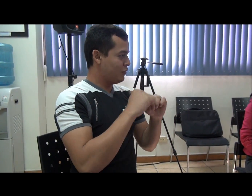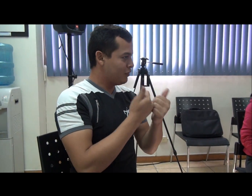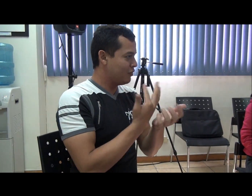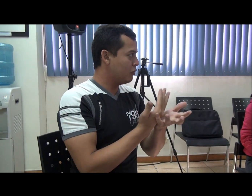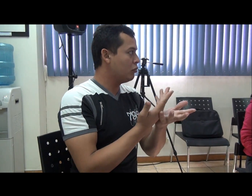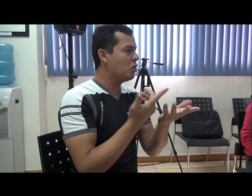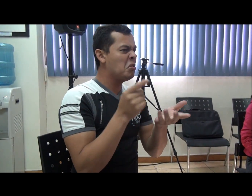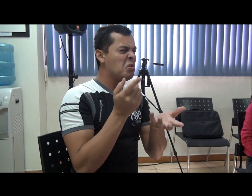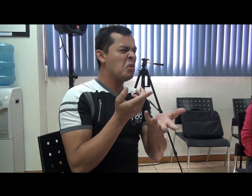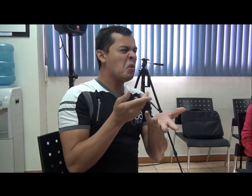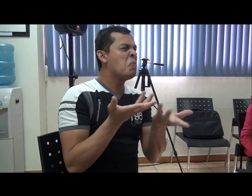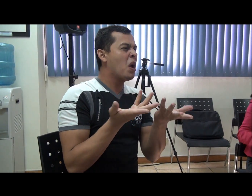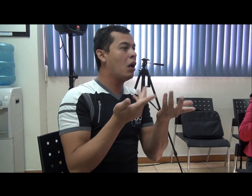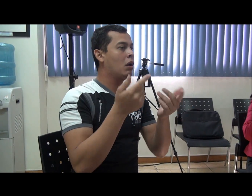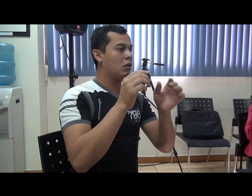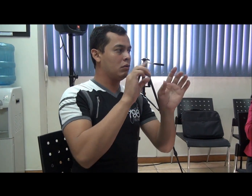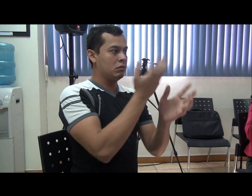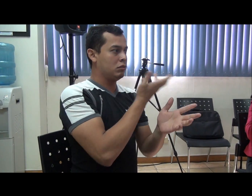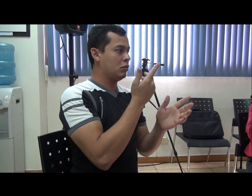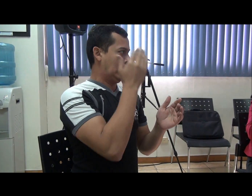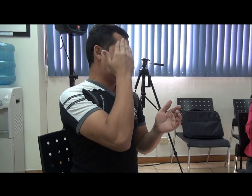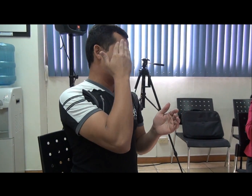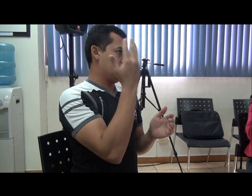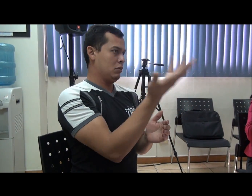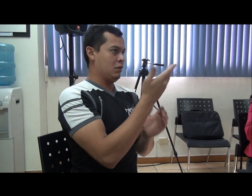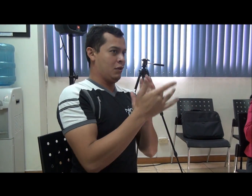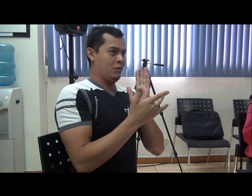Beleza, de la Asociación de Deporte,